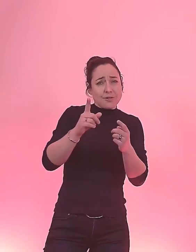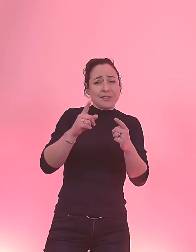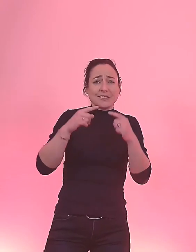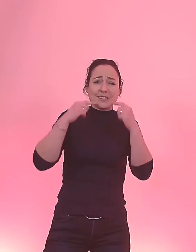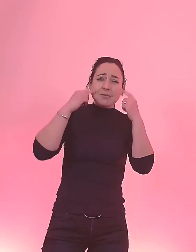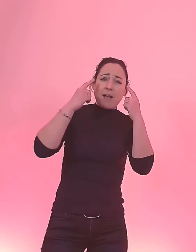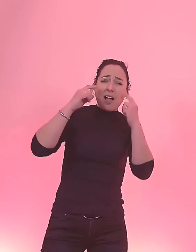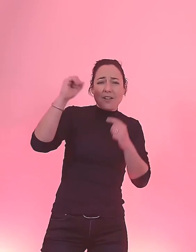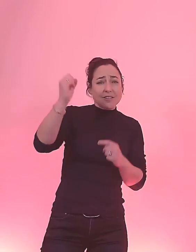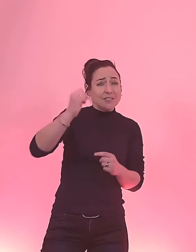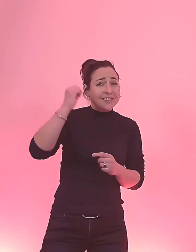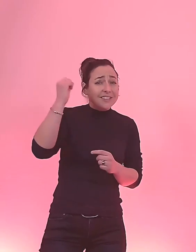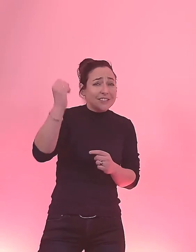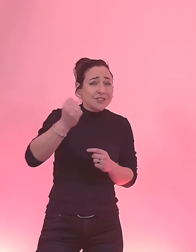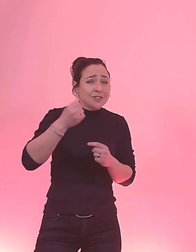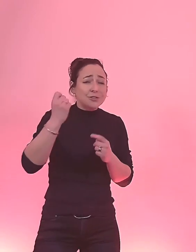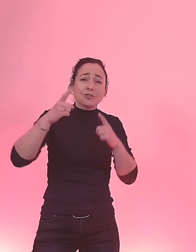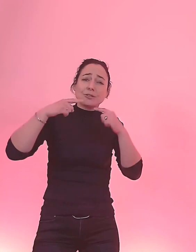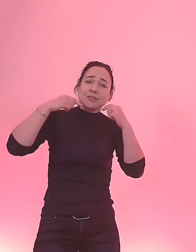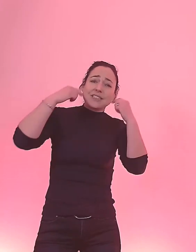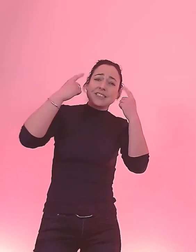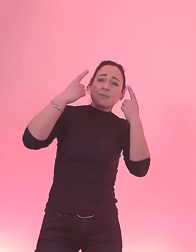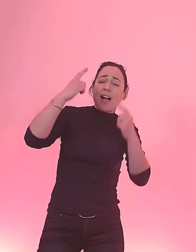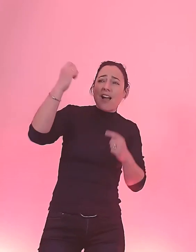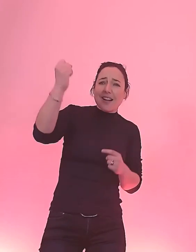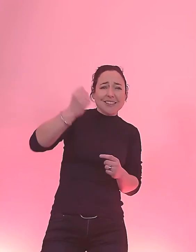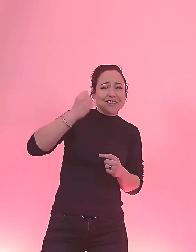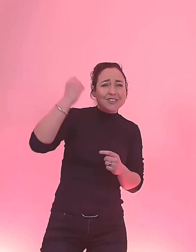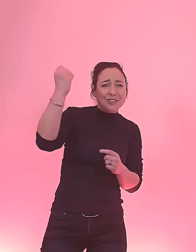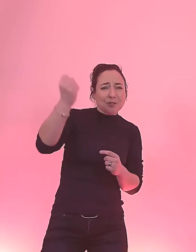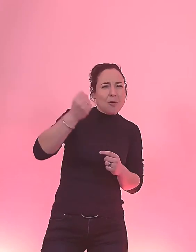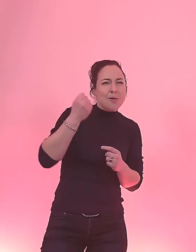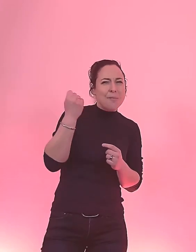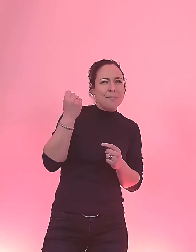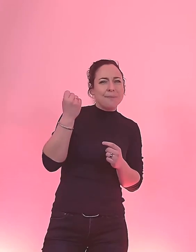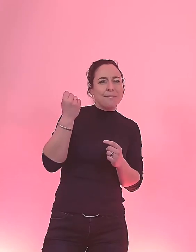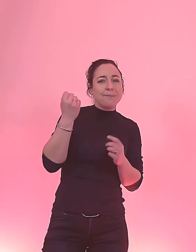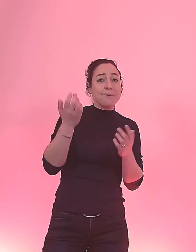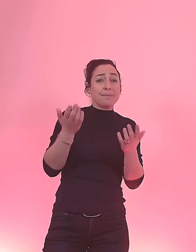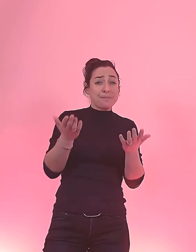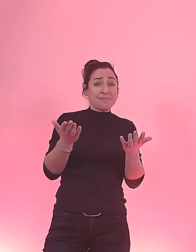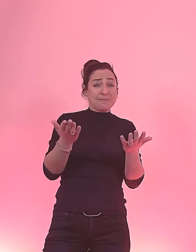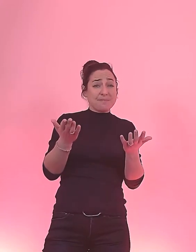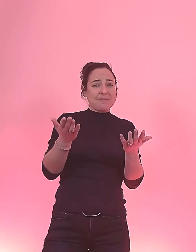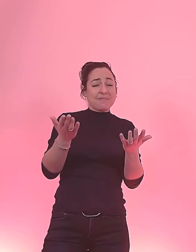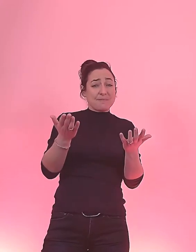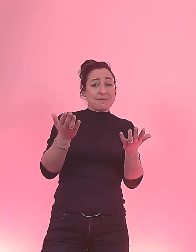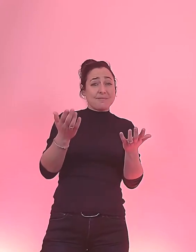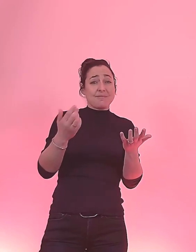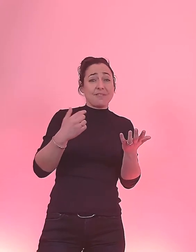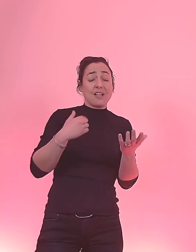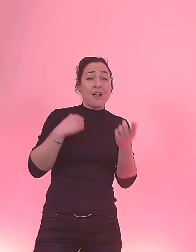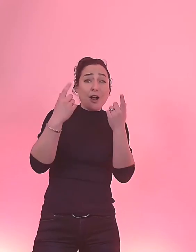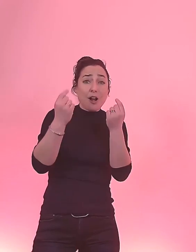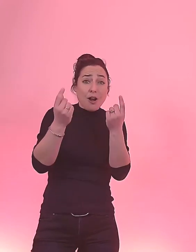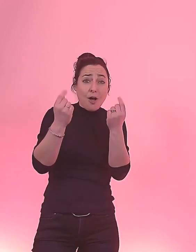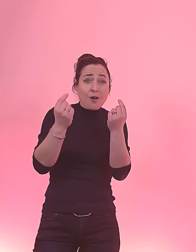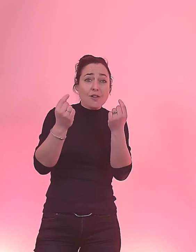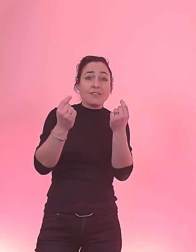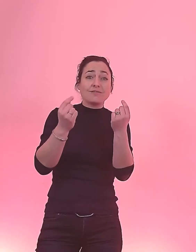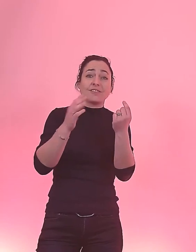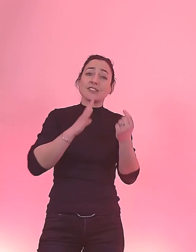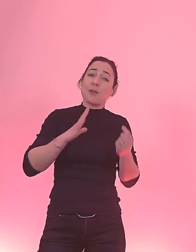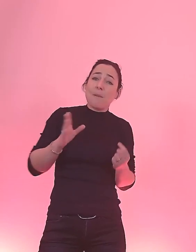de storm small in de storm een smal in de storm nou en dan dan vond ik nou het leukst als die overging in